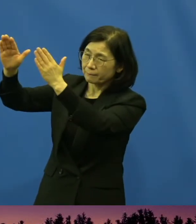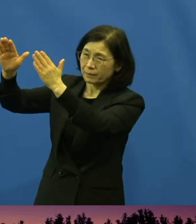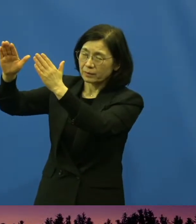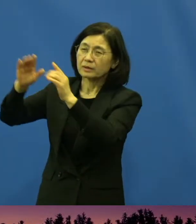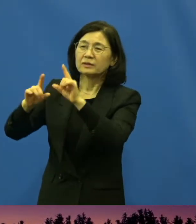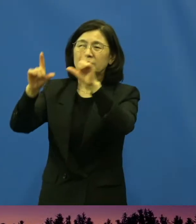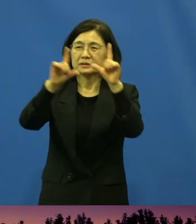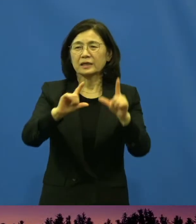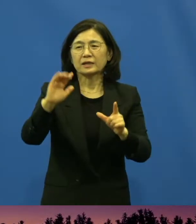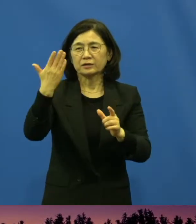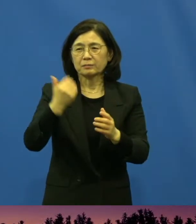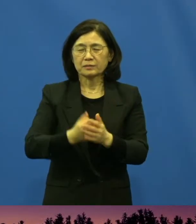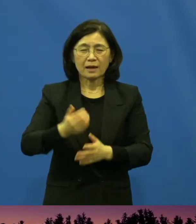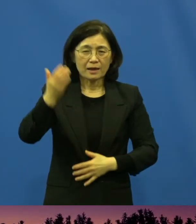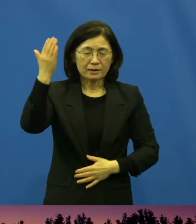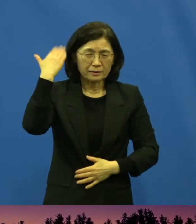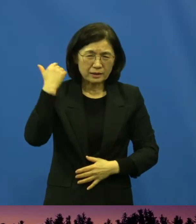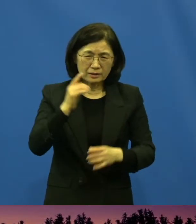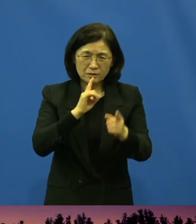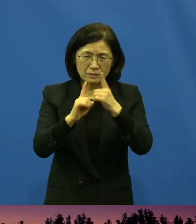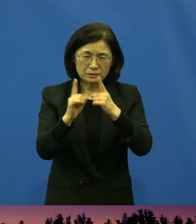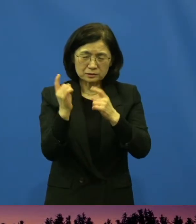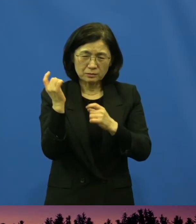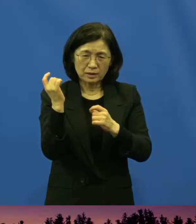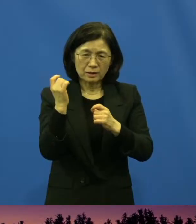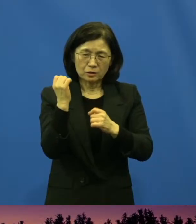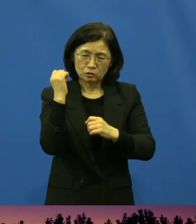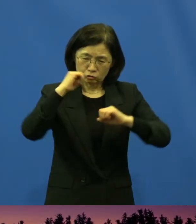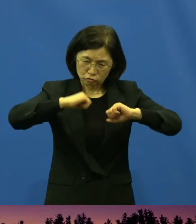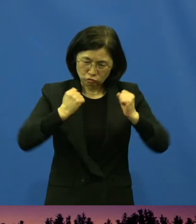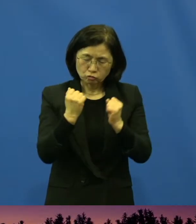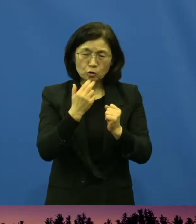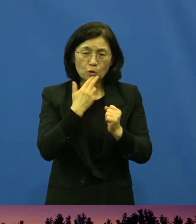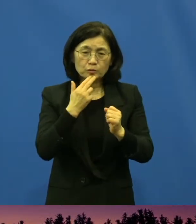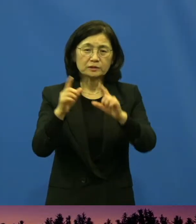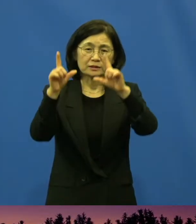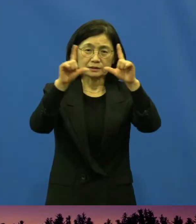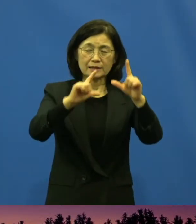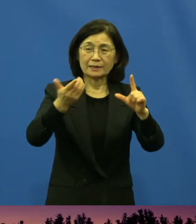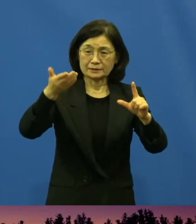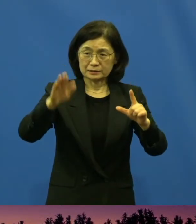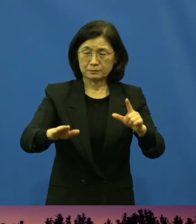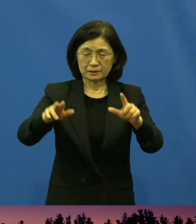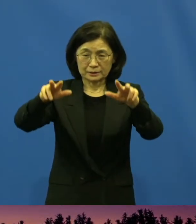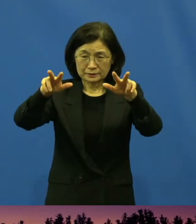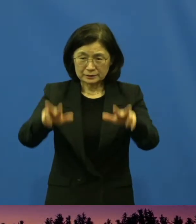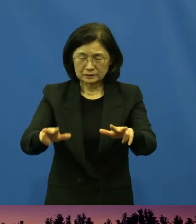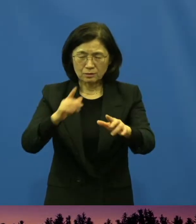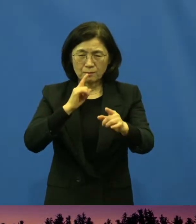상관없이 살았는데 이제 말씀에 대한 열린 태도, 죄에 대한 태도가 바뀌었어요.